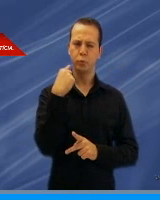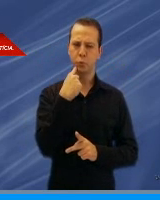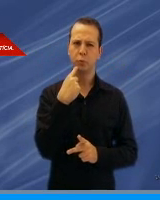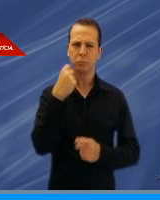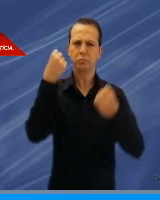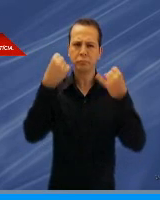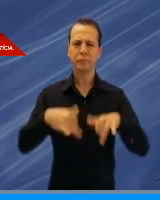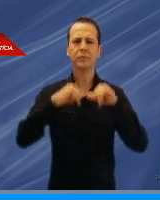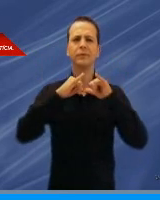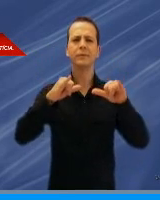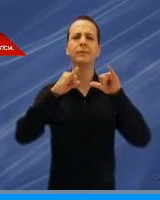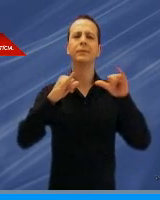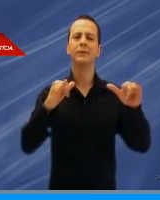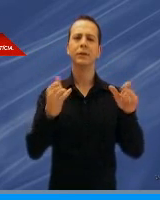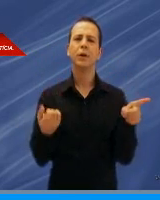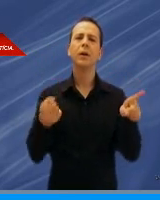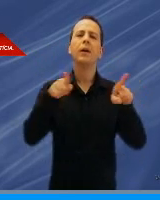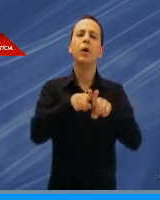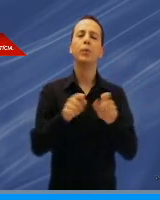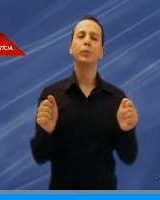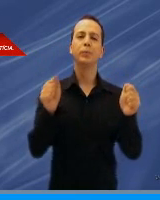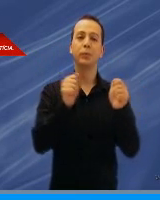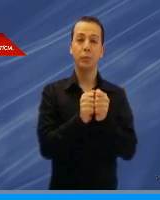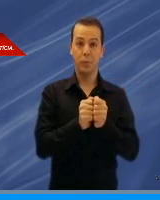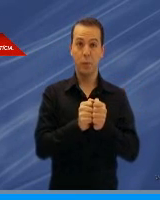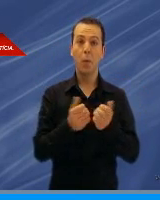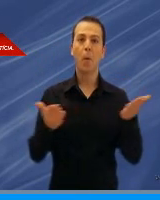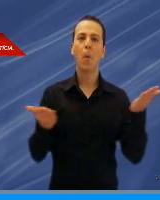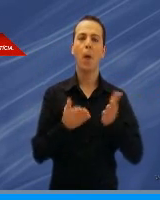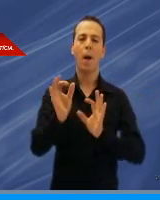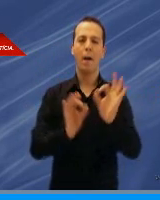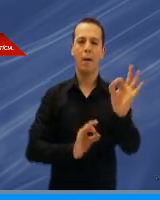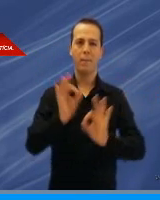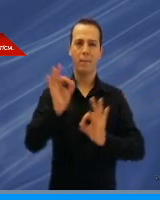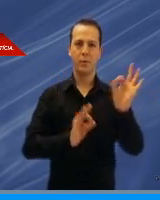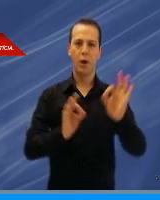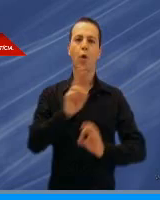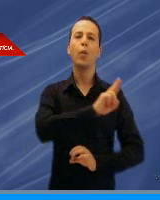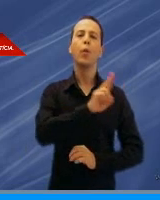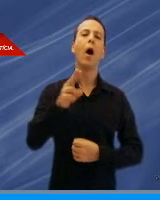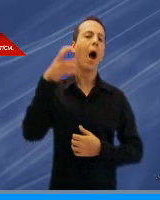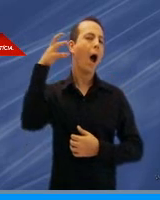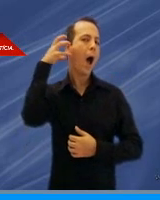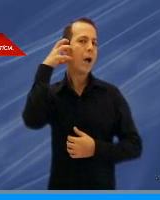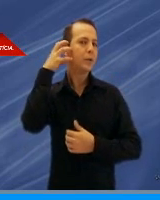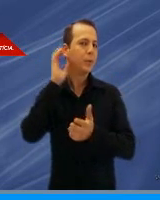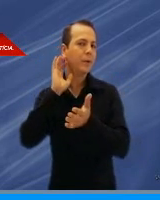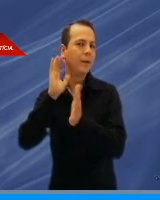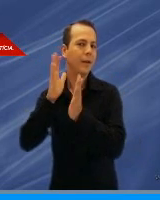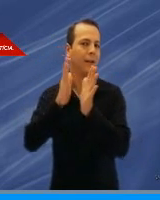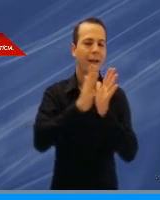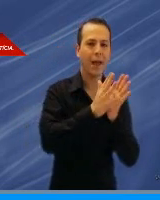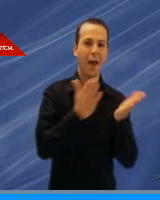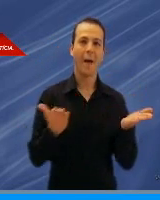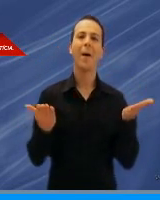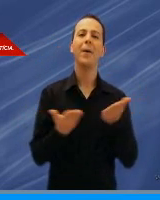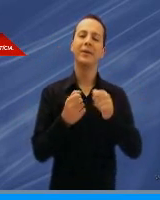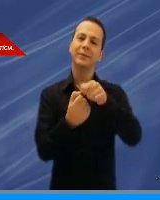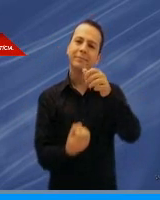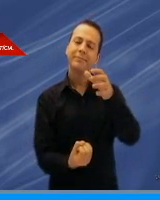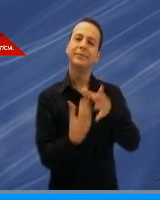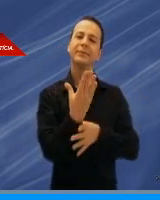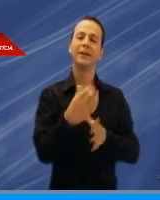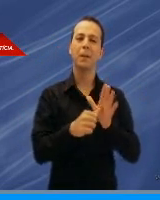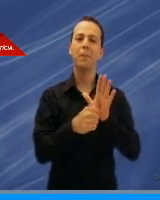auditiva, mas em parceria com eles, parte do projeto Rádio em Libras, nós estamos criando aqui,